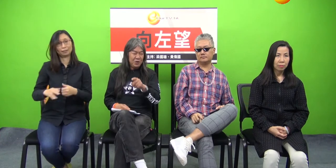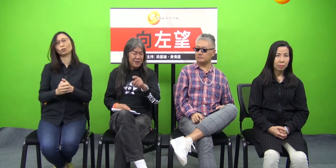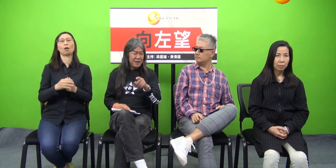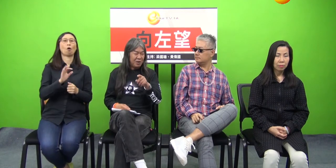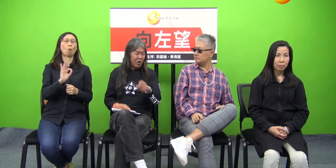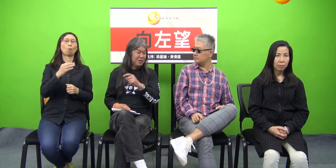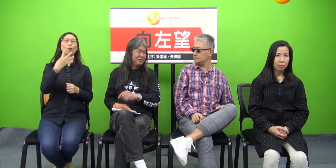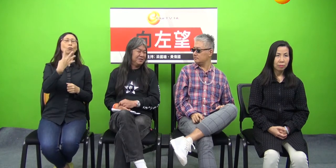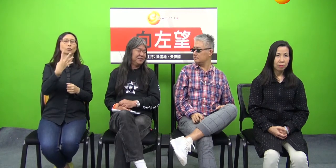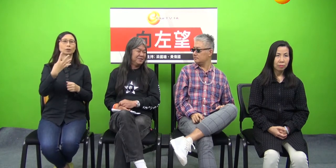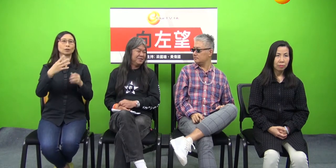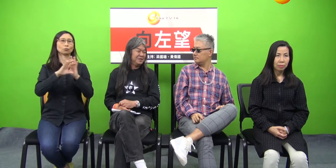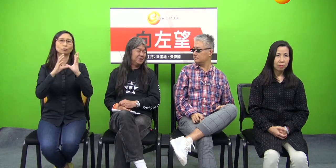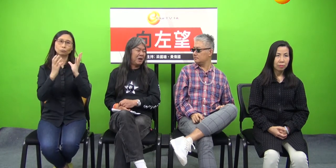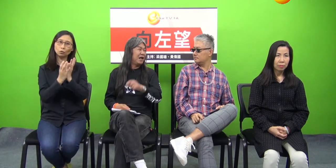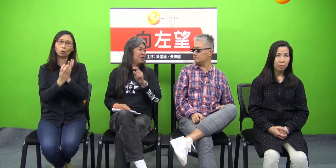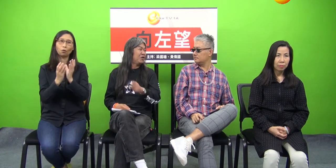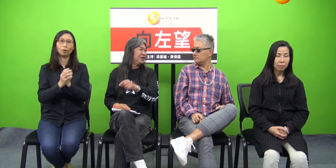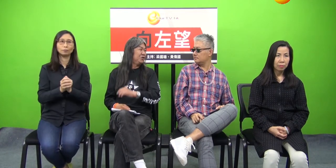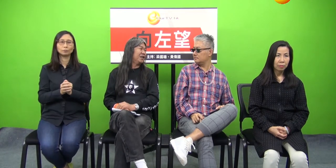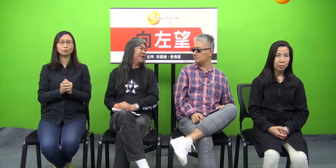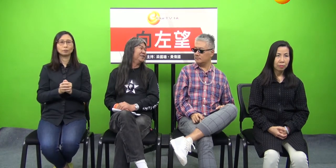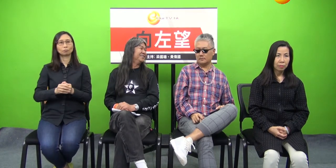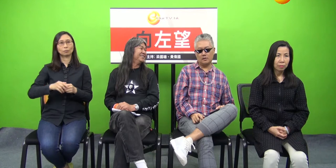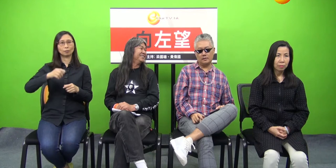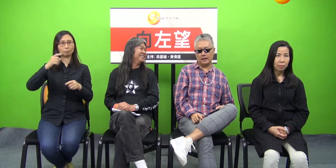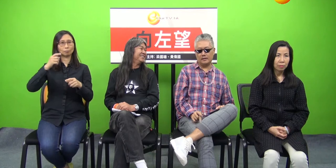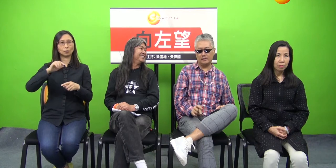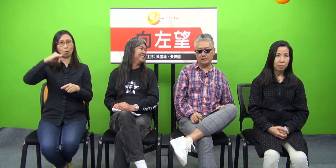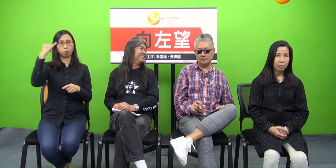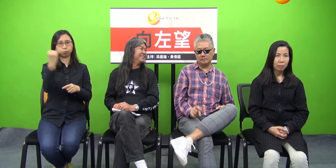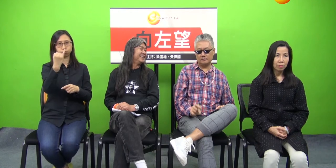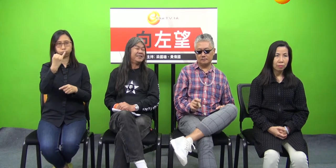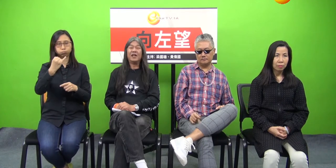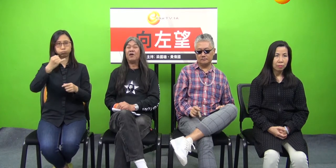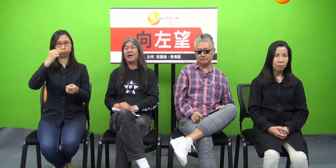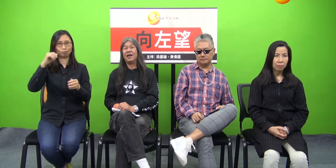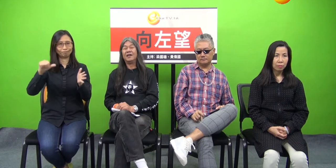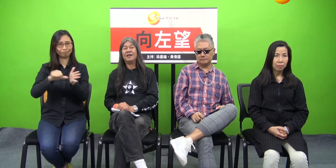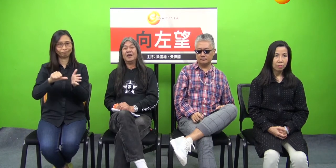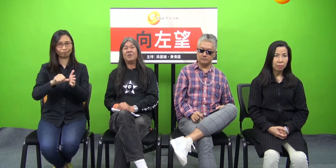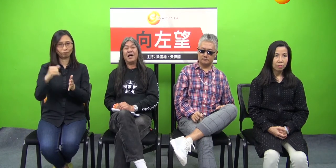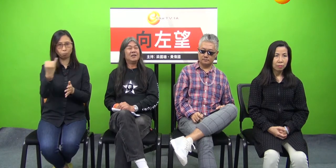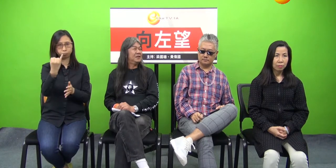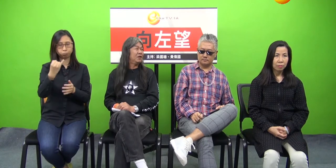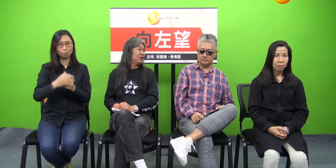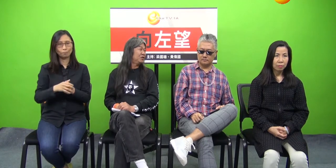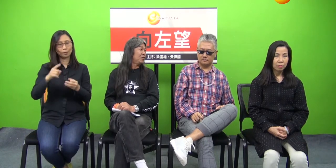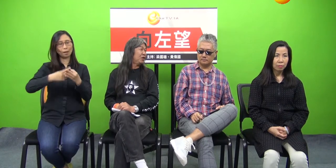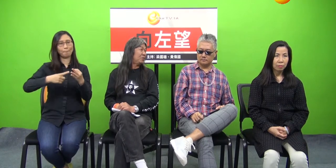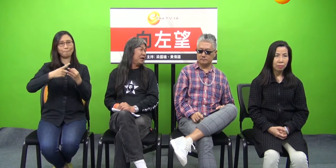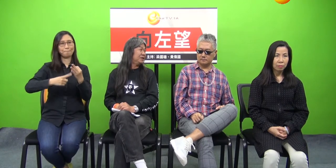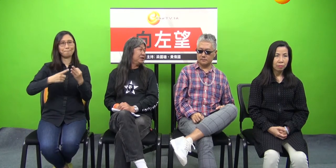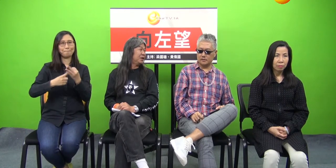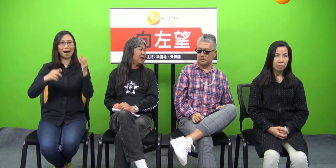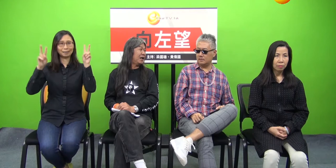端之黨，萬惡之端也。 OK。 即是話咧，孟子我哋中國